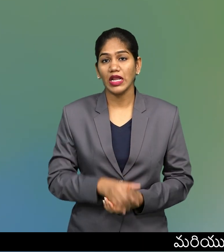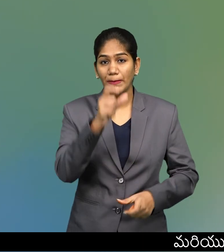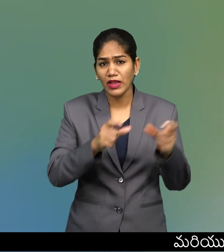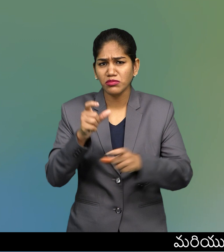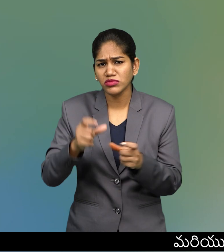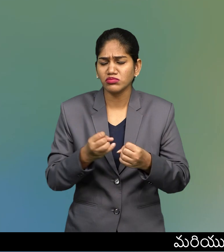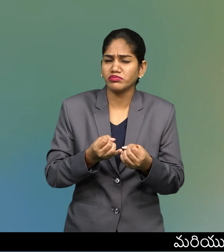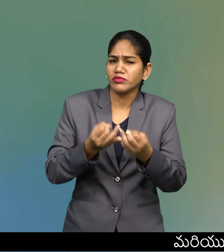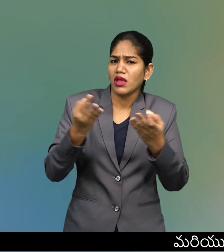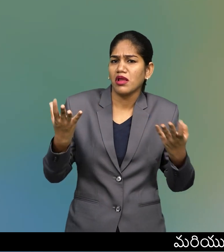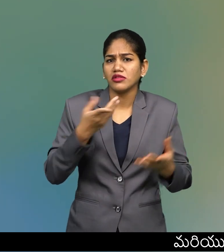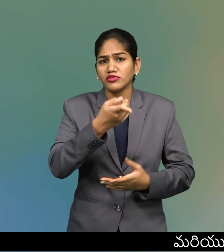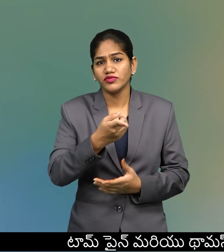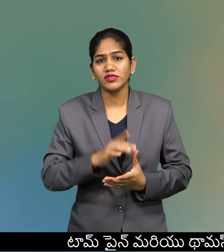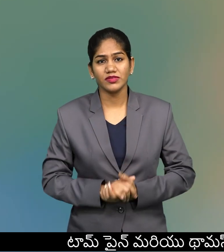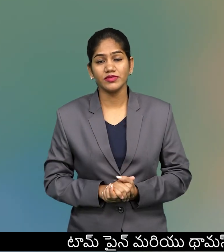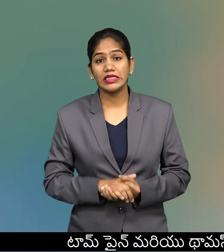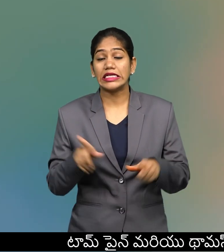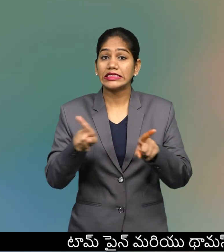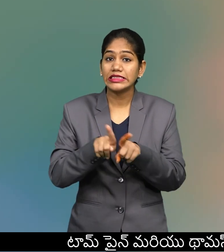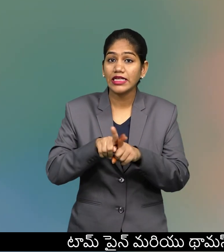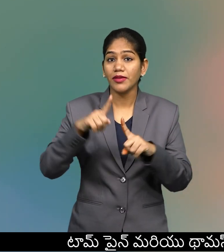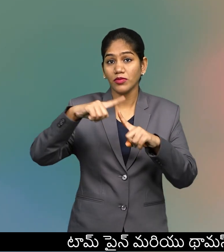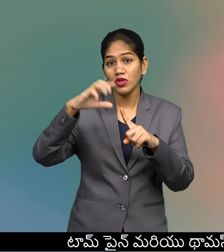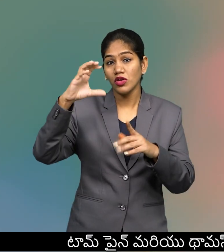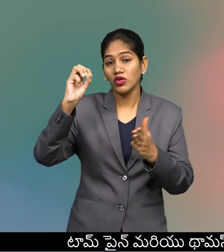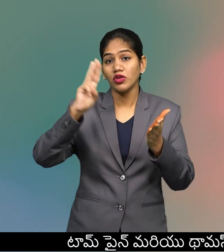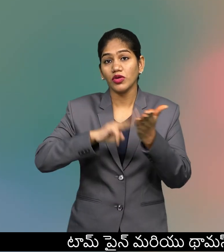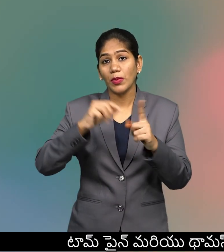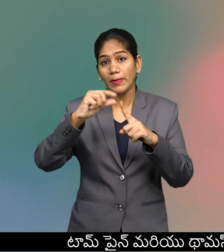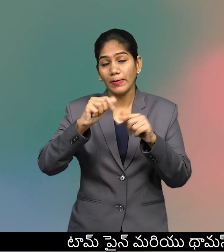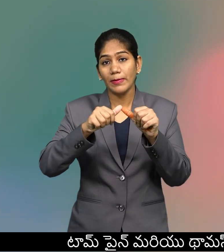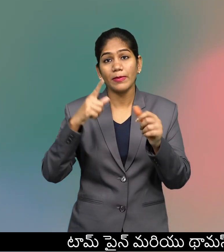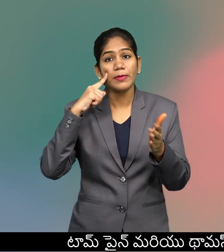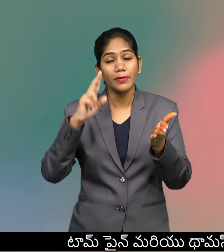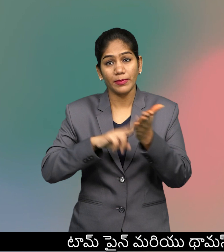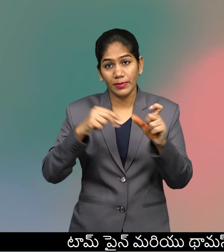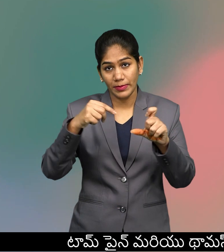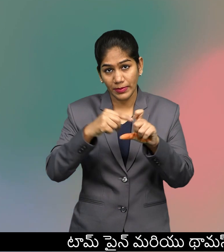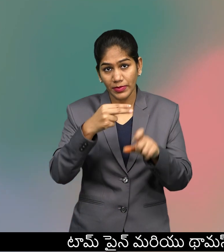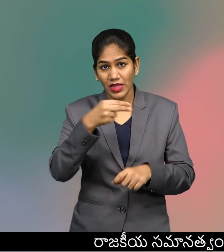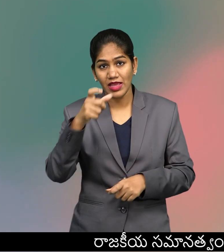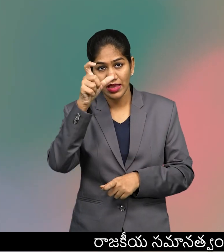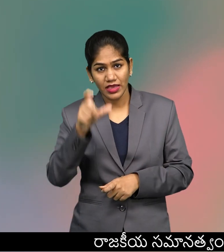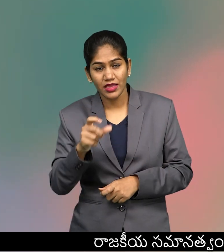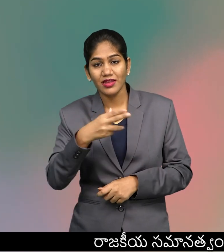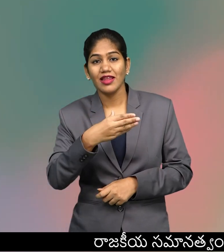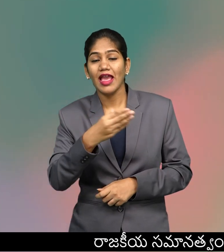మరియు బలోపేతం చేశారు. టామ్ పైన్ మరియు థామస్ జెఫర్సన్ వంటి వారిలో చాలామంది రాజకీయ సమానత్వం